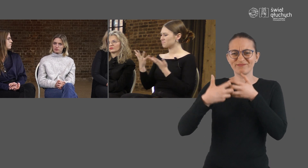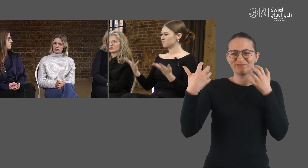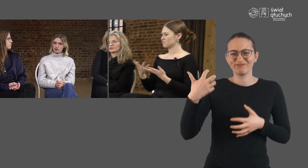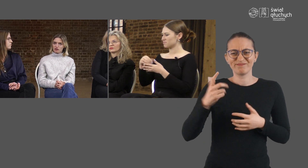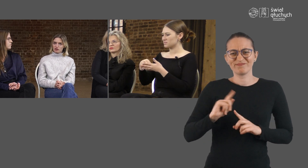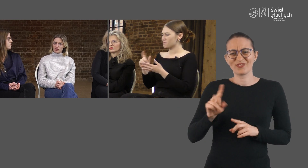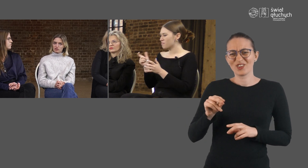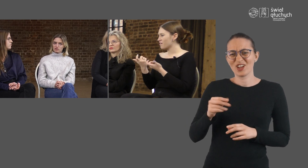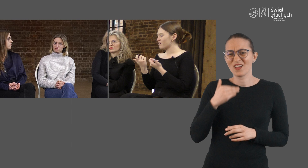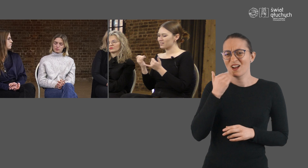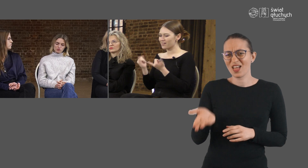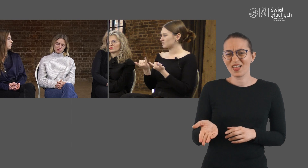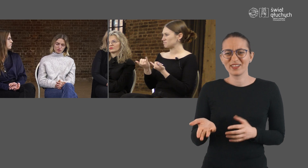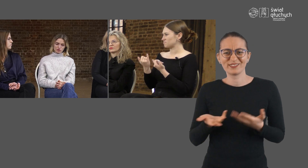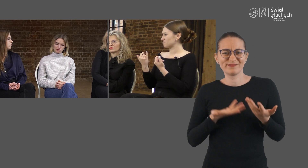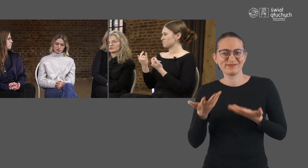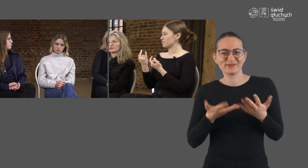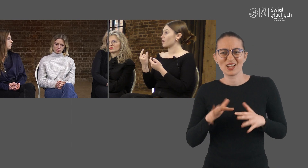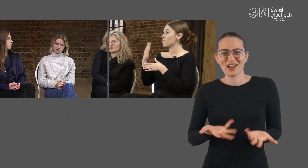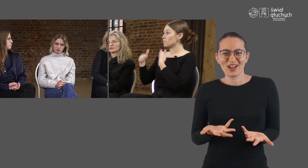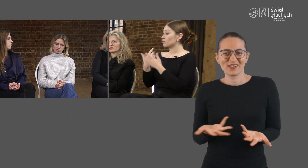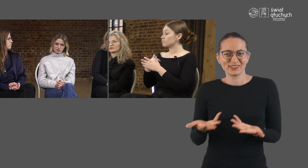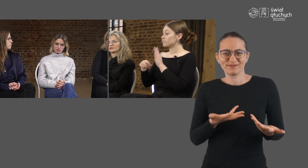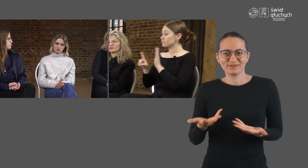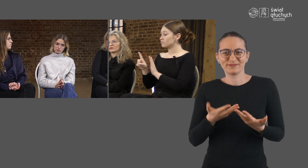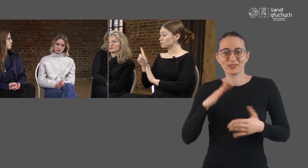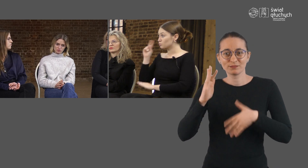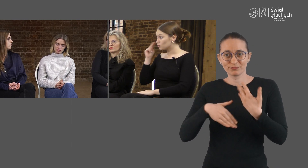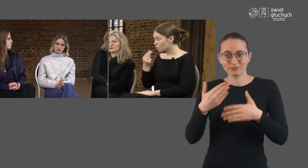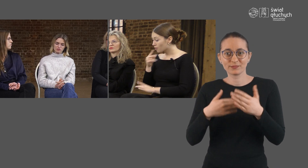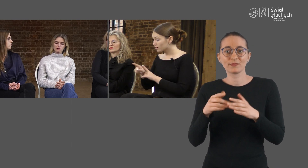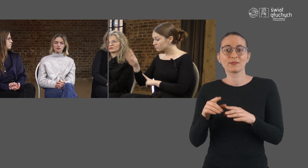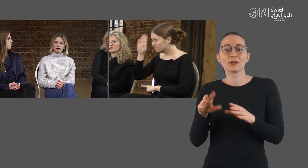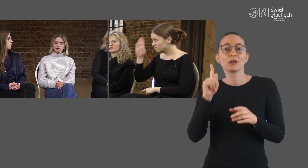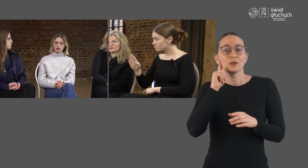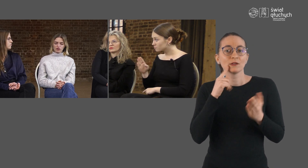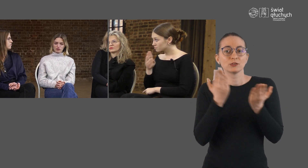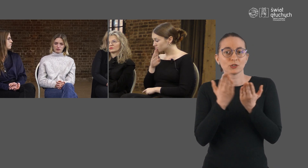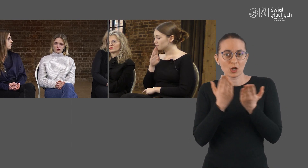rówieśników. Gdy poszłam do szkoły dla głuchych i też słabosłyszących,